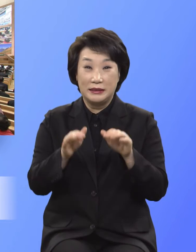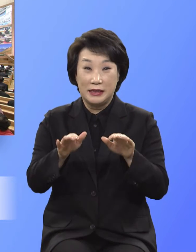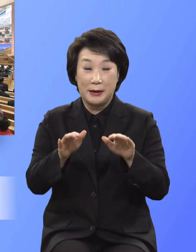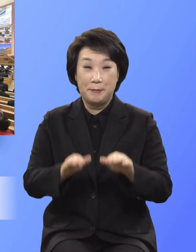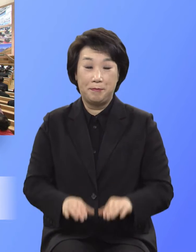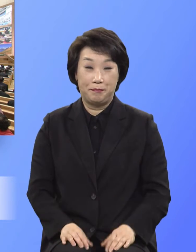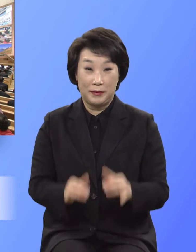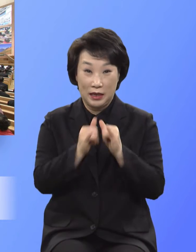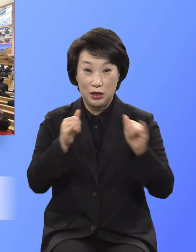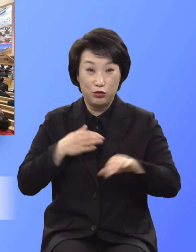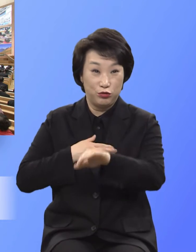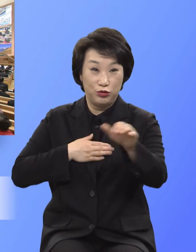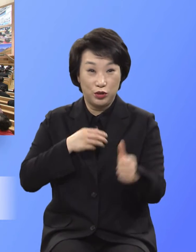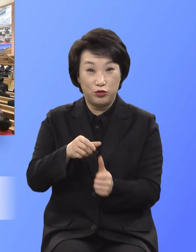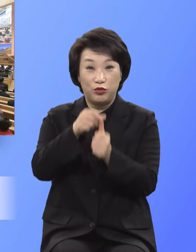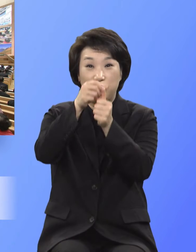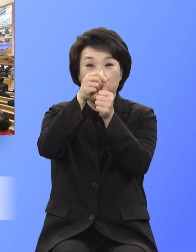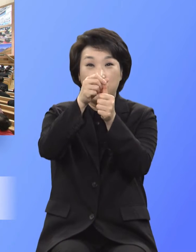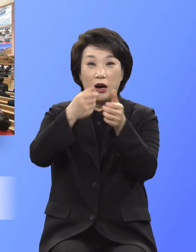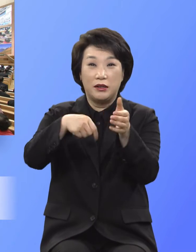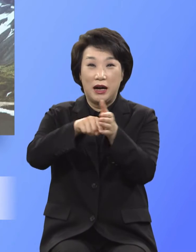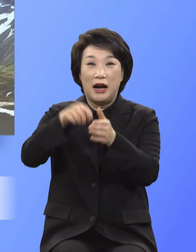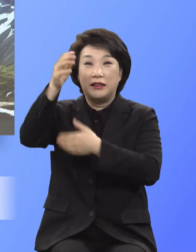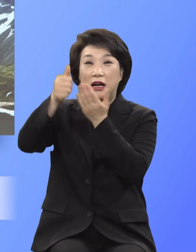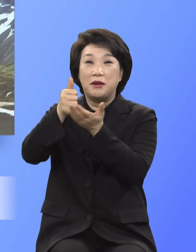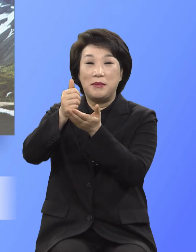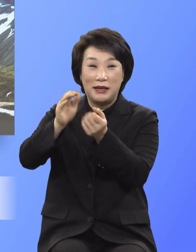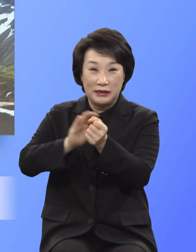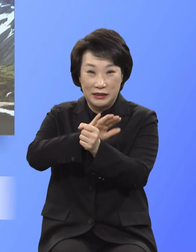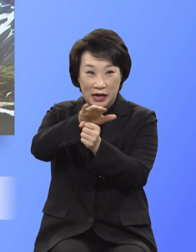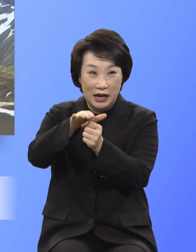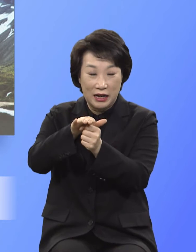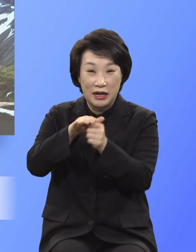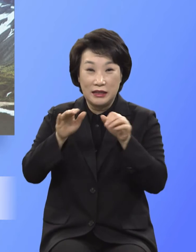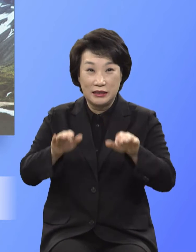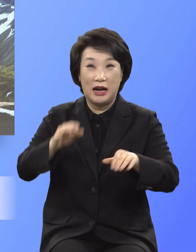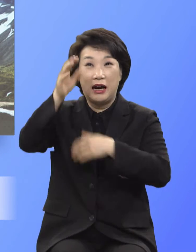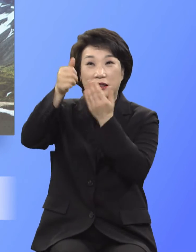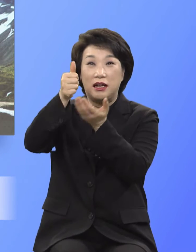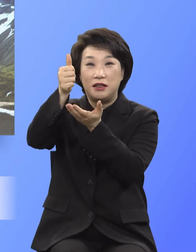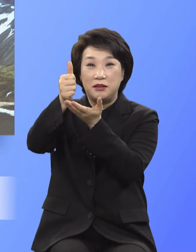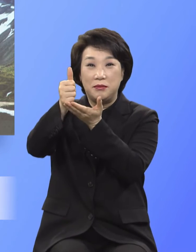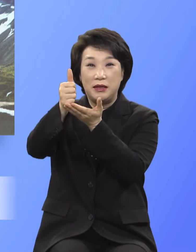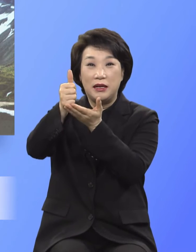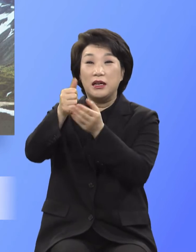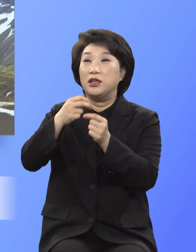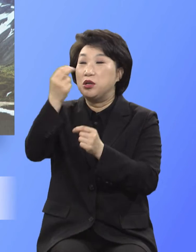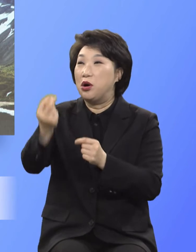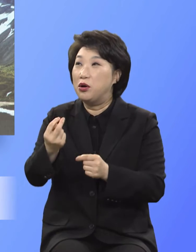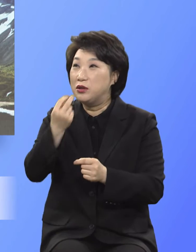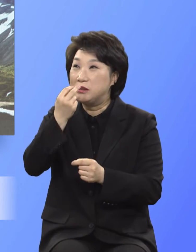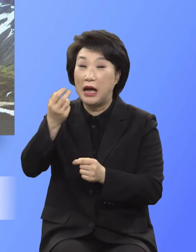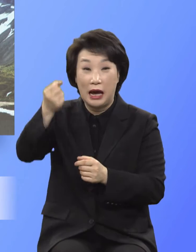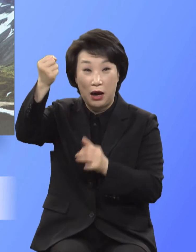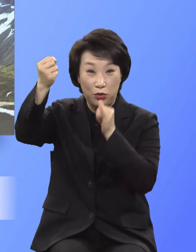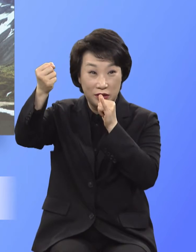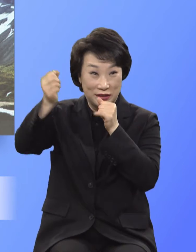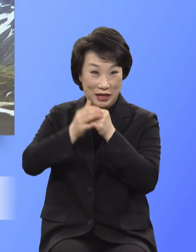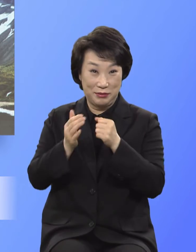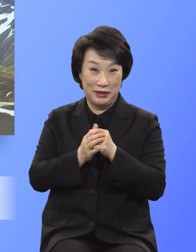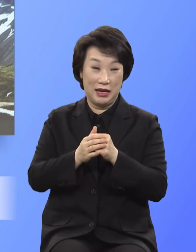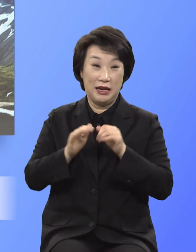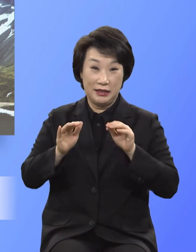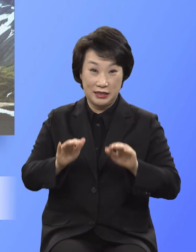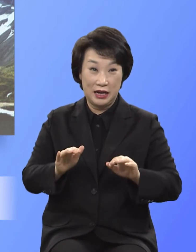보세요. 인류 구원을 위한 하나님의 사랑은 하나님께서 영생하심과